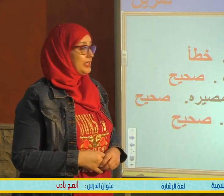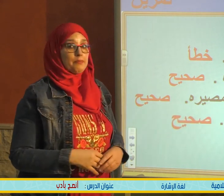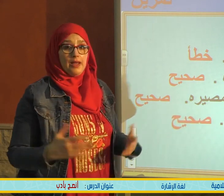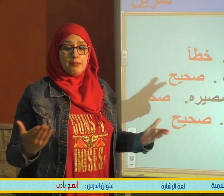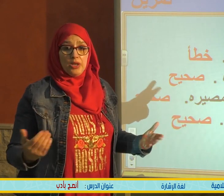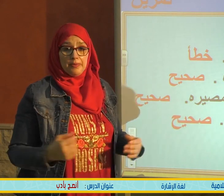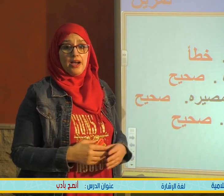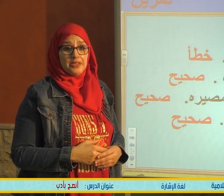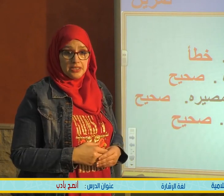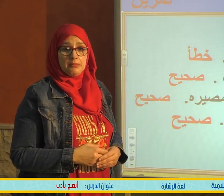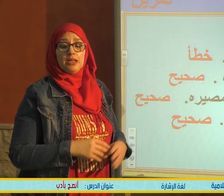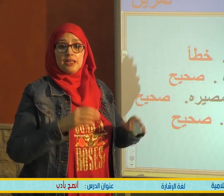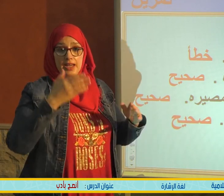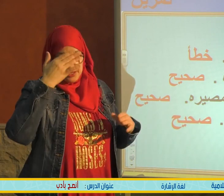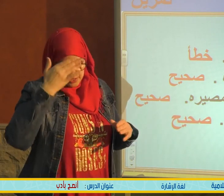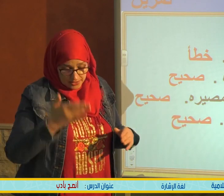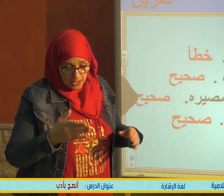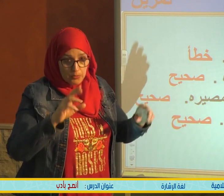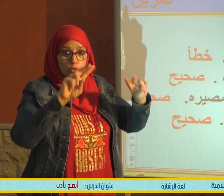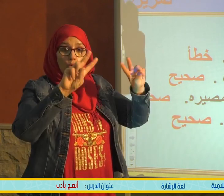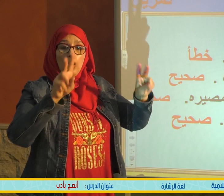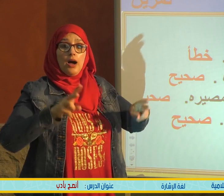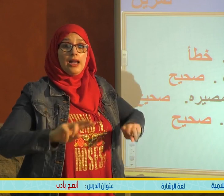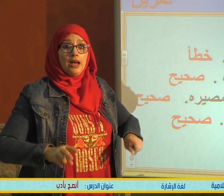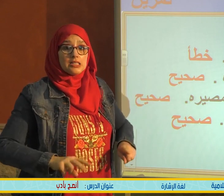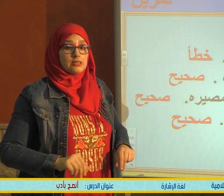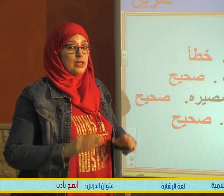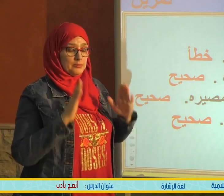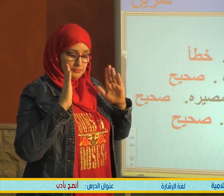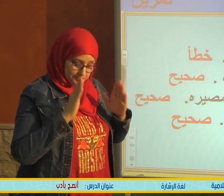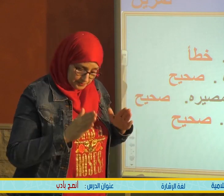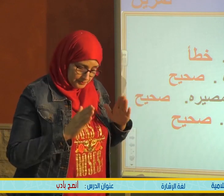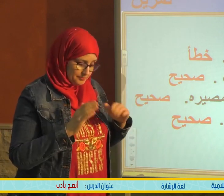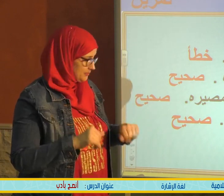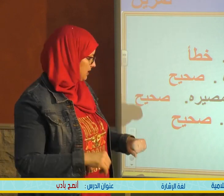أبو إبراهيم كان يعبد الأصنام، صحيح.